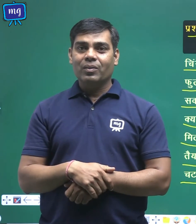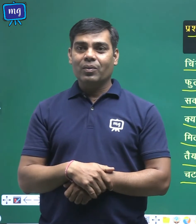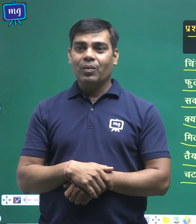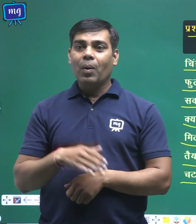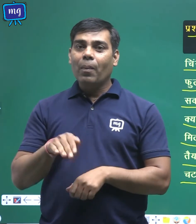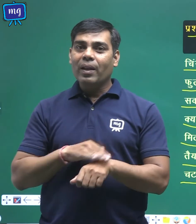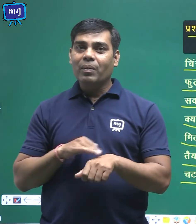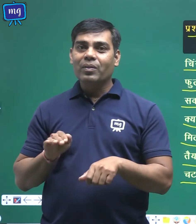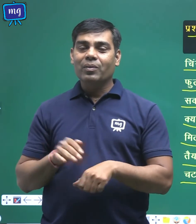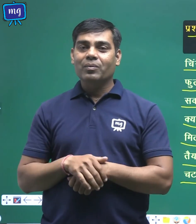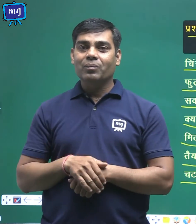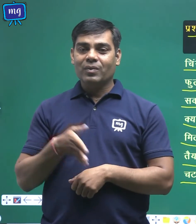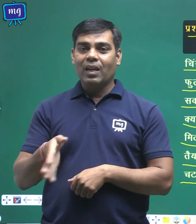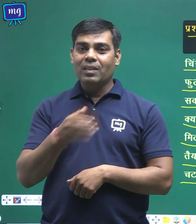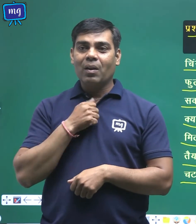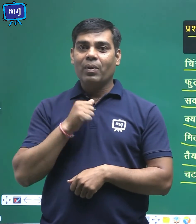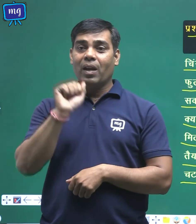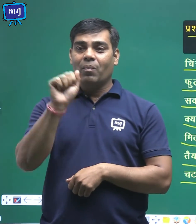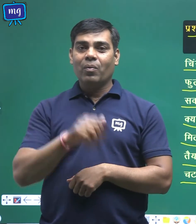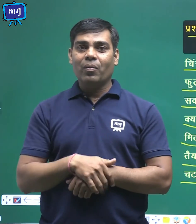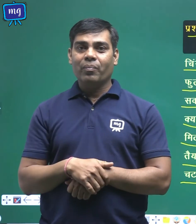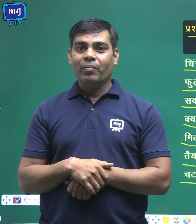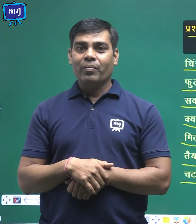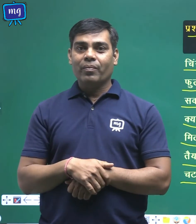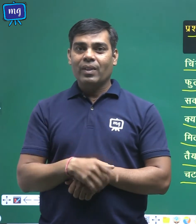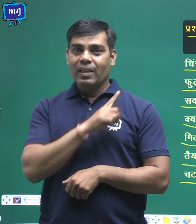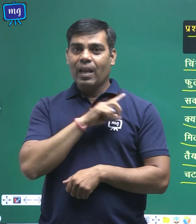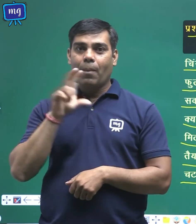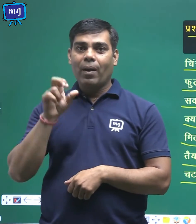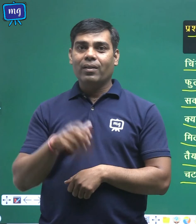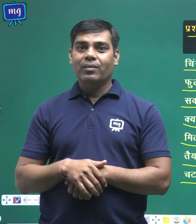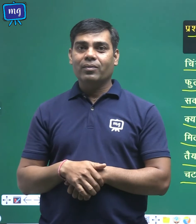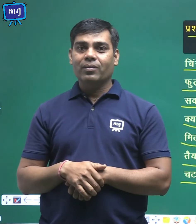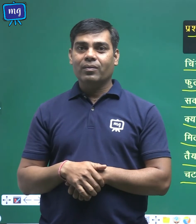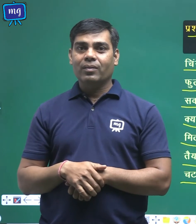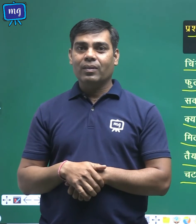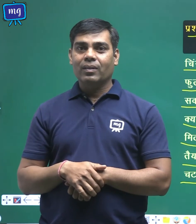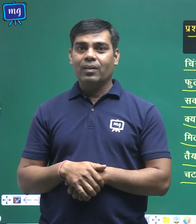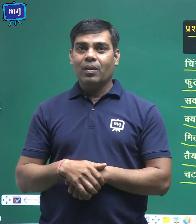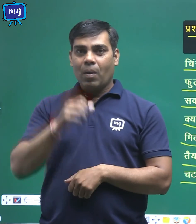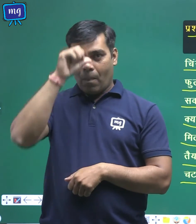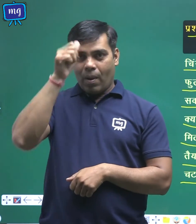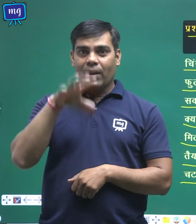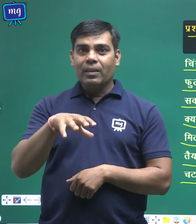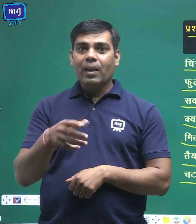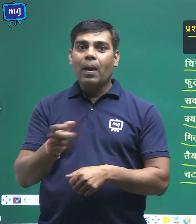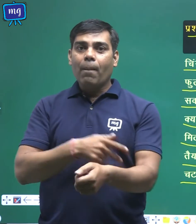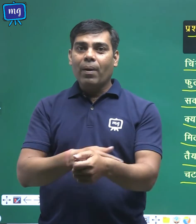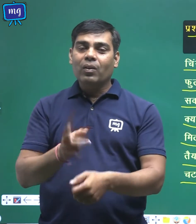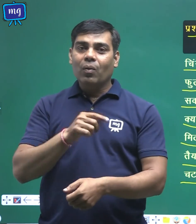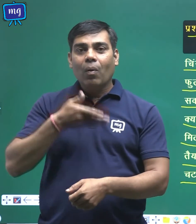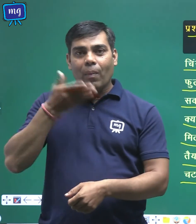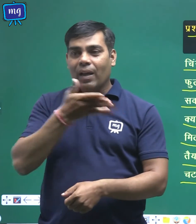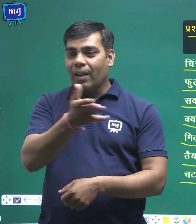प्यारे बच्चों, आज हमने आपको यह पाठ भारत के भरत को पढ़ाया